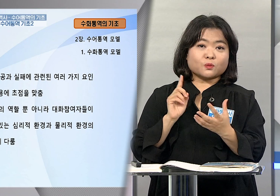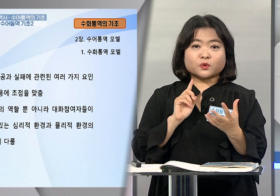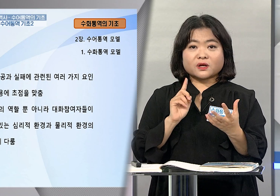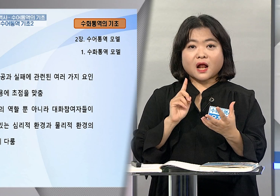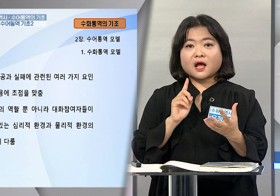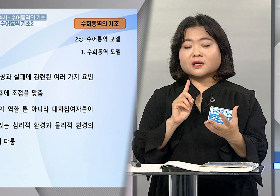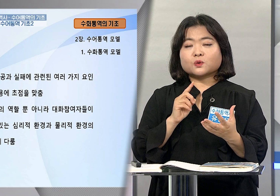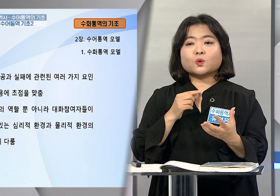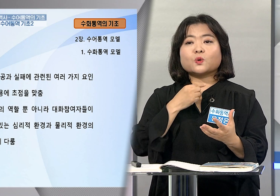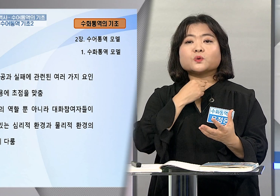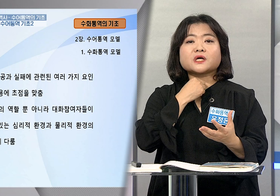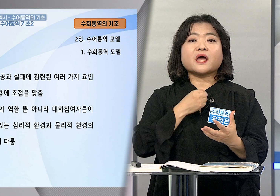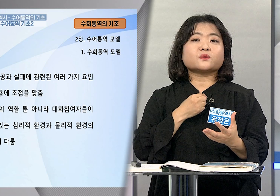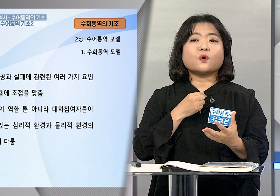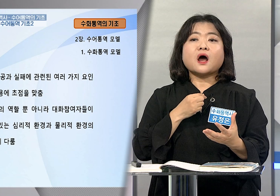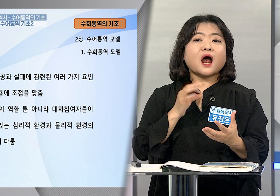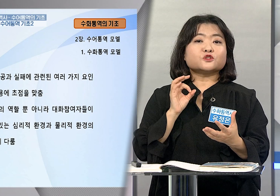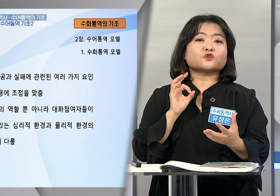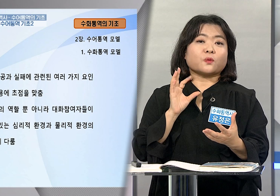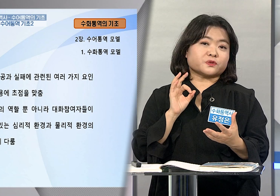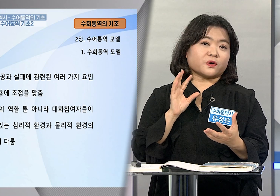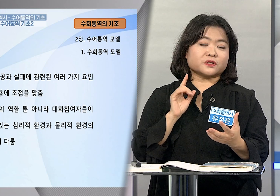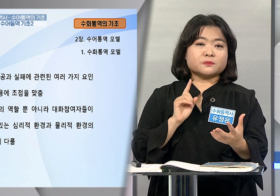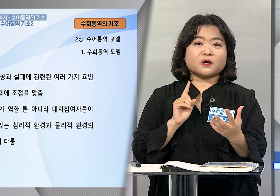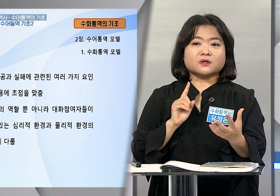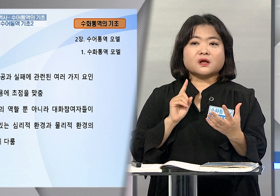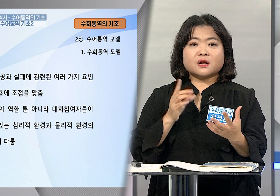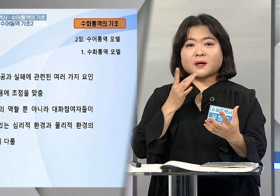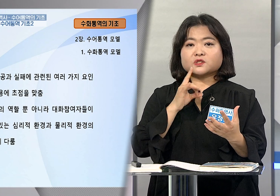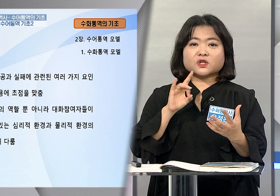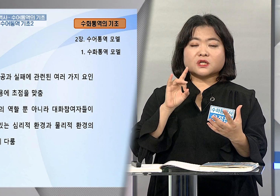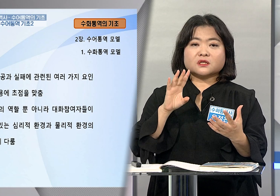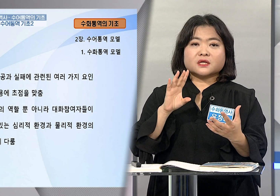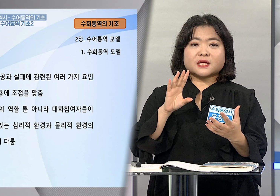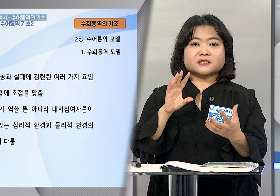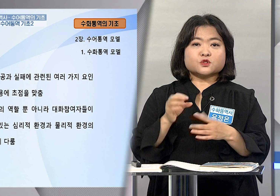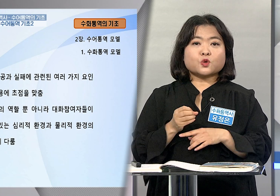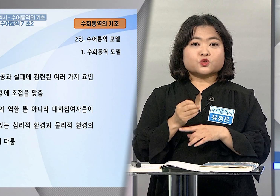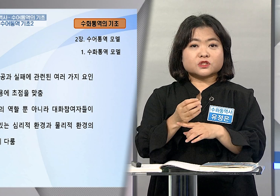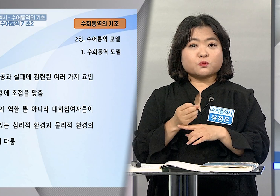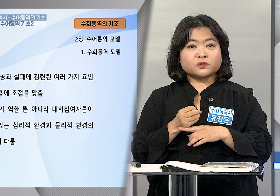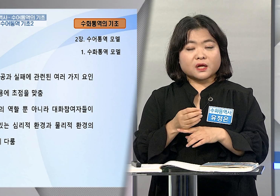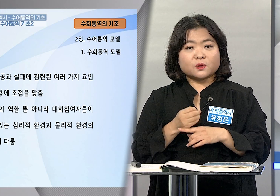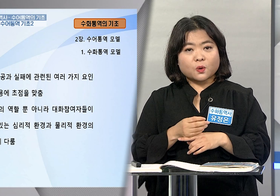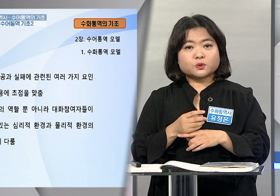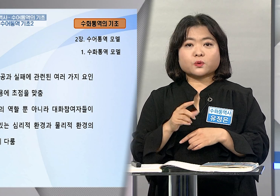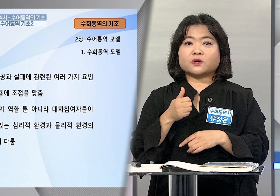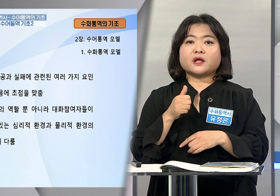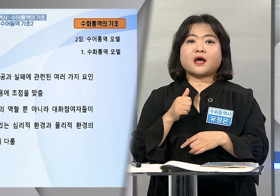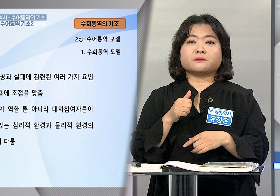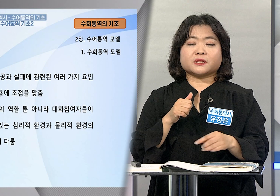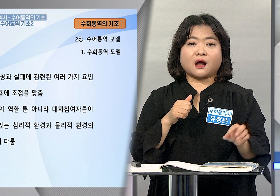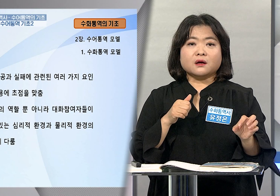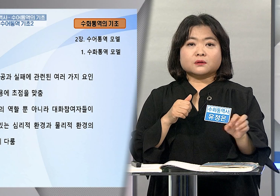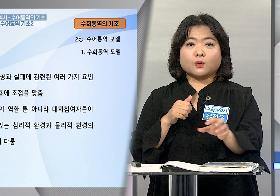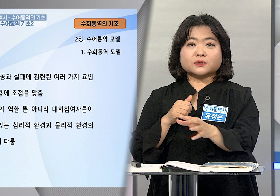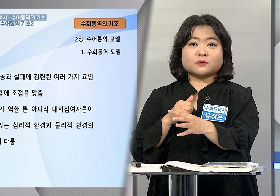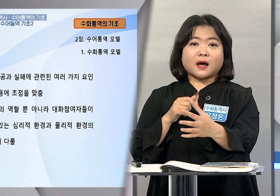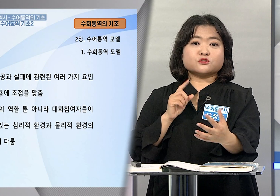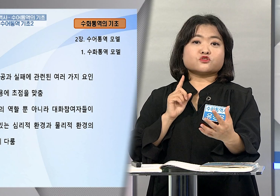모델을 하고자 해도 할 수가 없어요. 그러면 일방적인 사실은 송수신 모델로 통역을 해야 합니다. 너무나도 많은